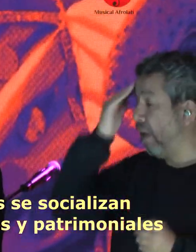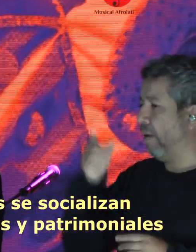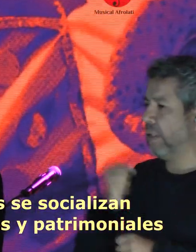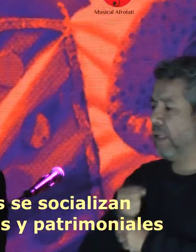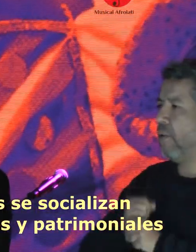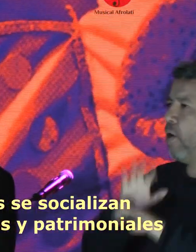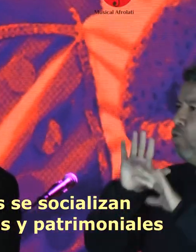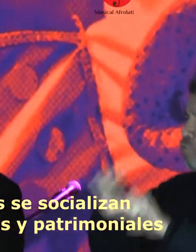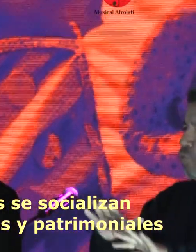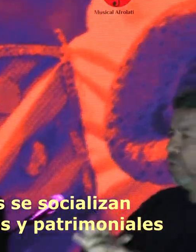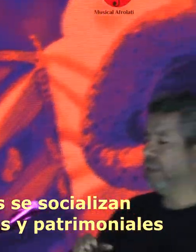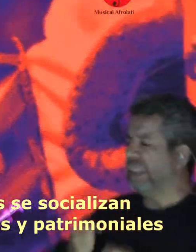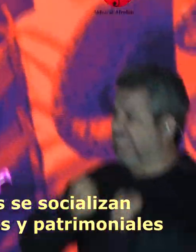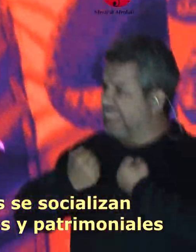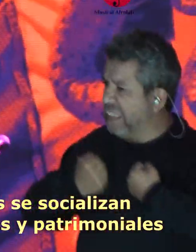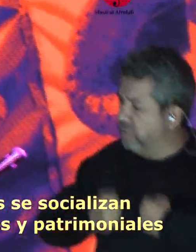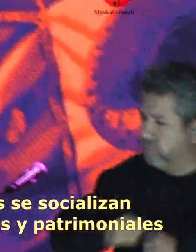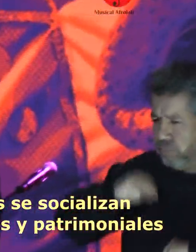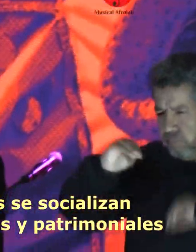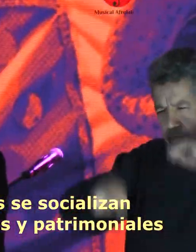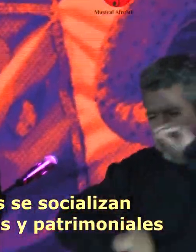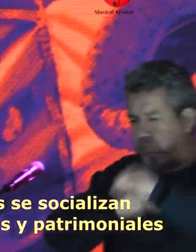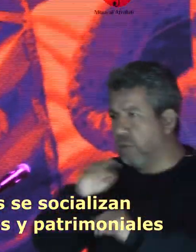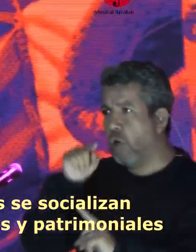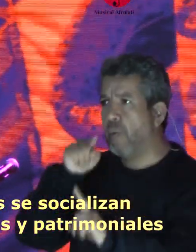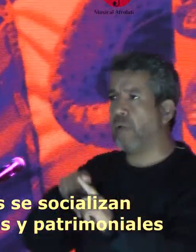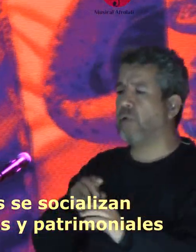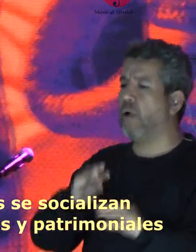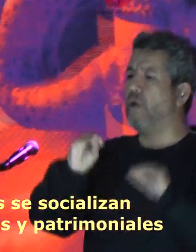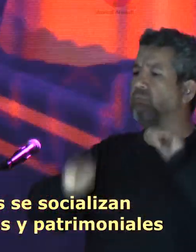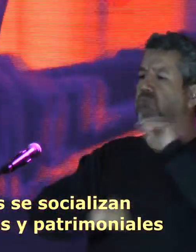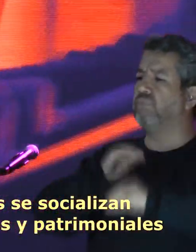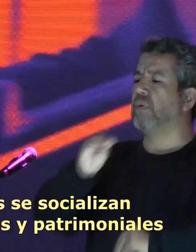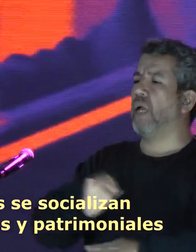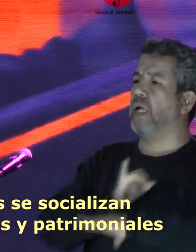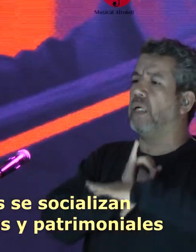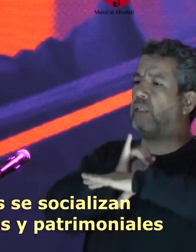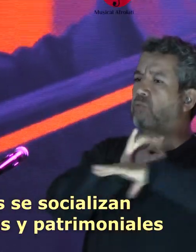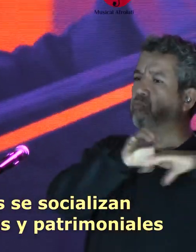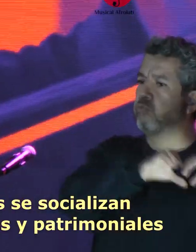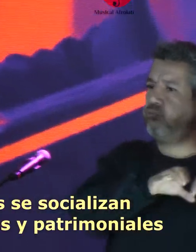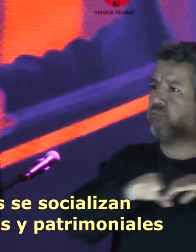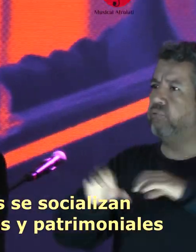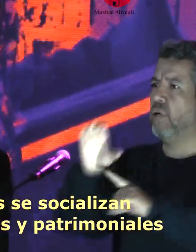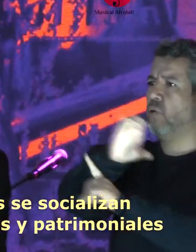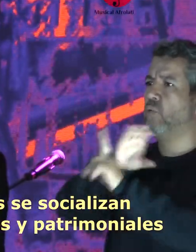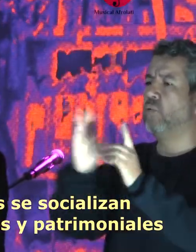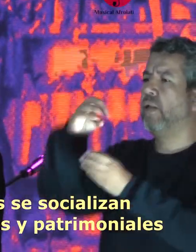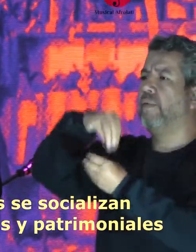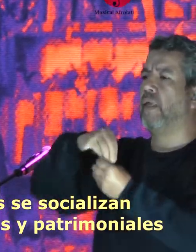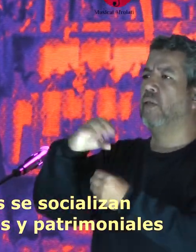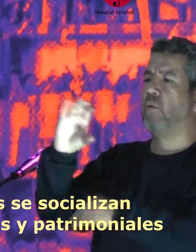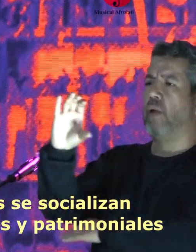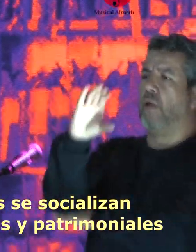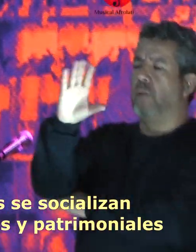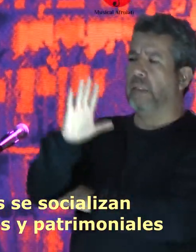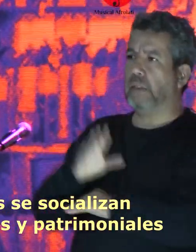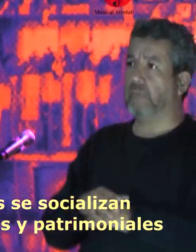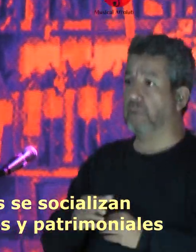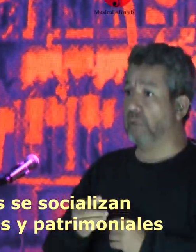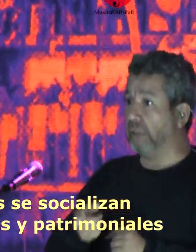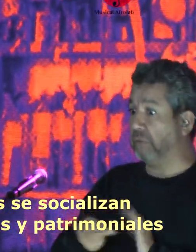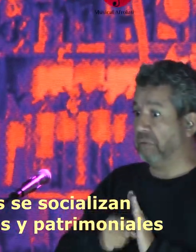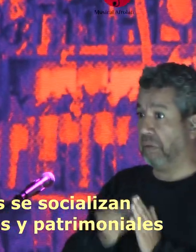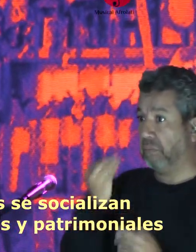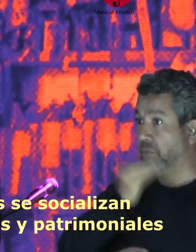trabajo denodado por crear una institucionalidad cultural en el país, lo cual no es